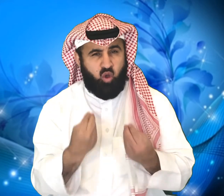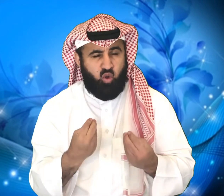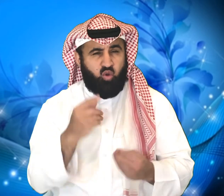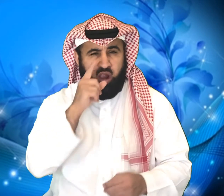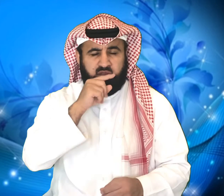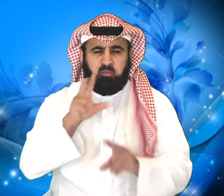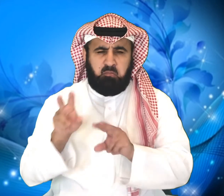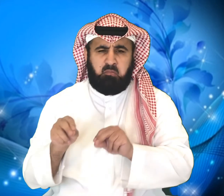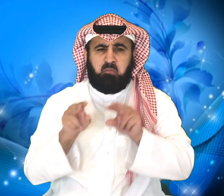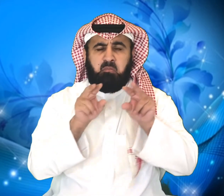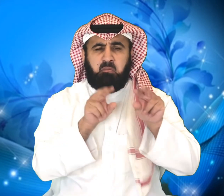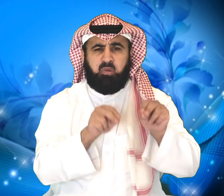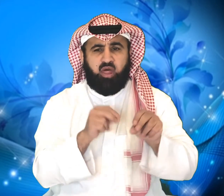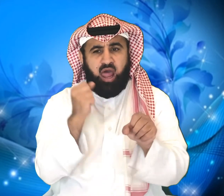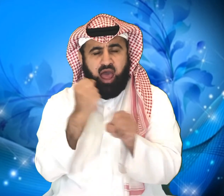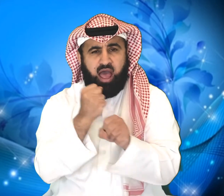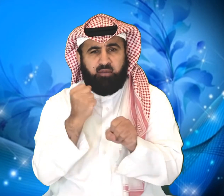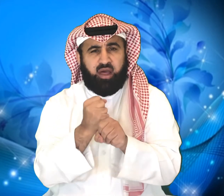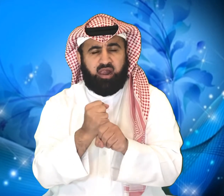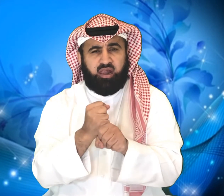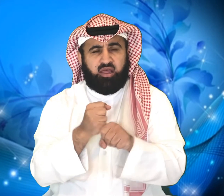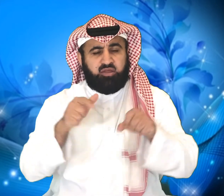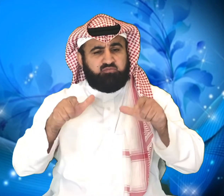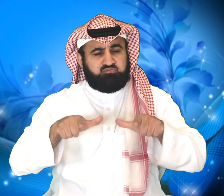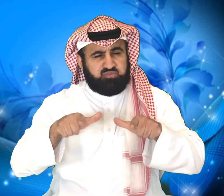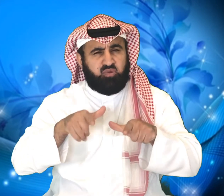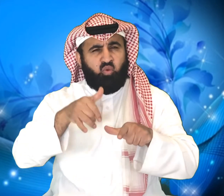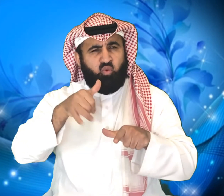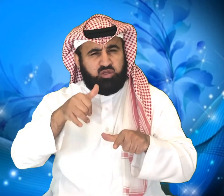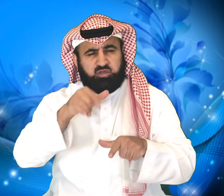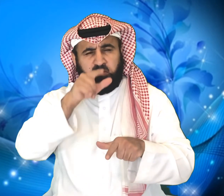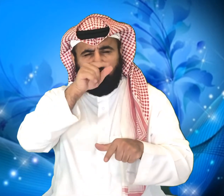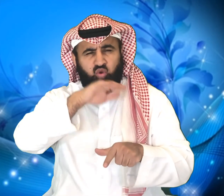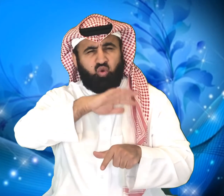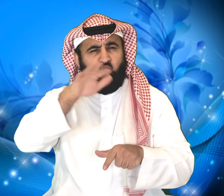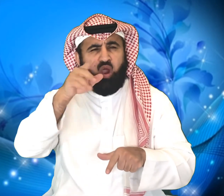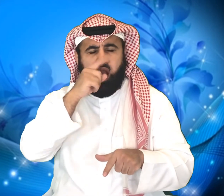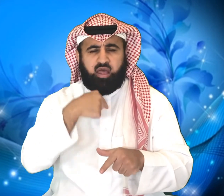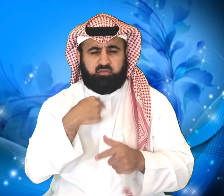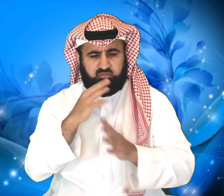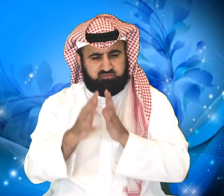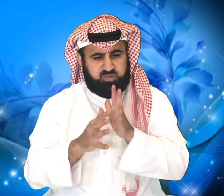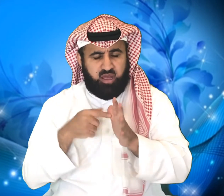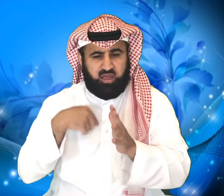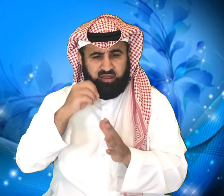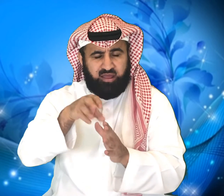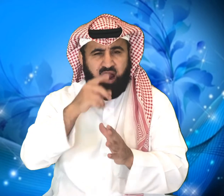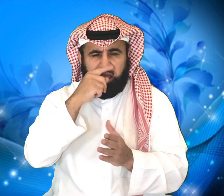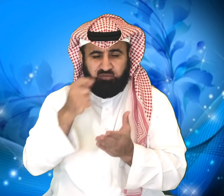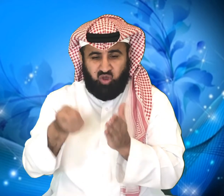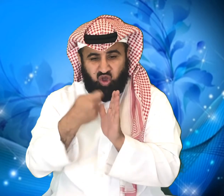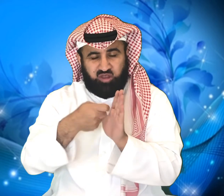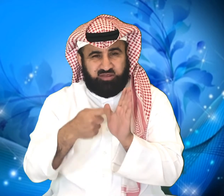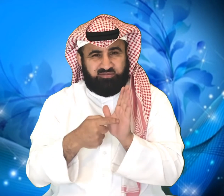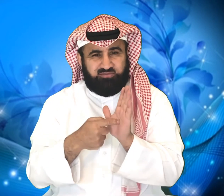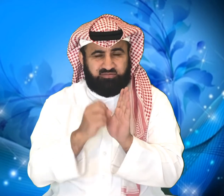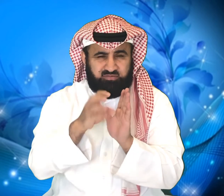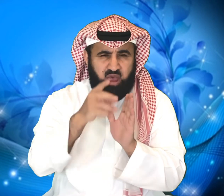أحسن، فكذلك أيضا في تعامله عبر وسائل التواصل الاجتماعي ينبغي له ألا يكتب وألا